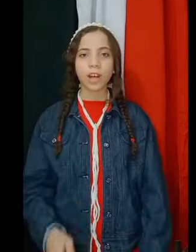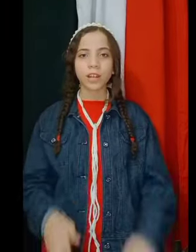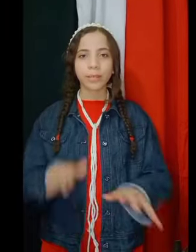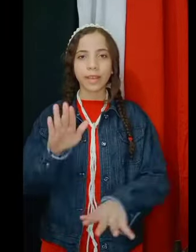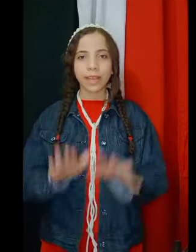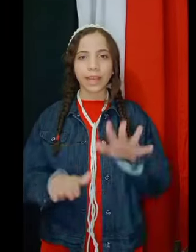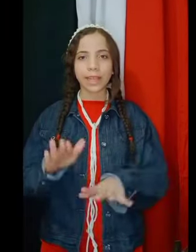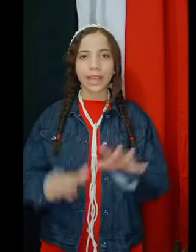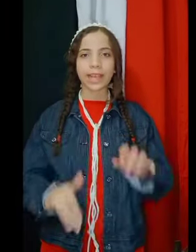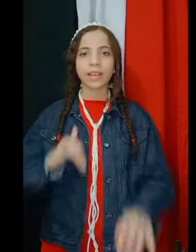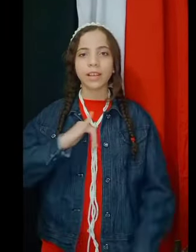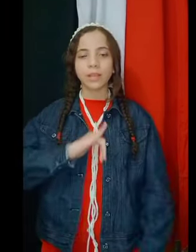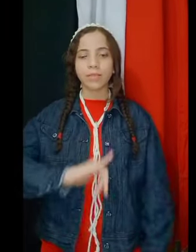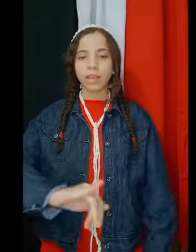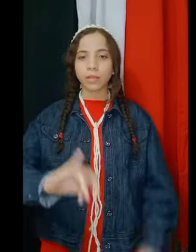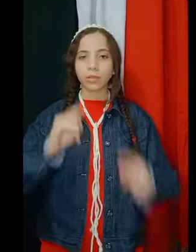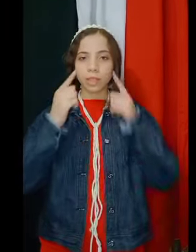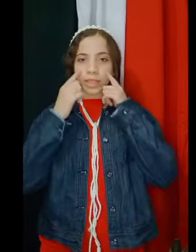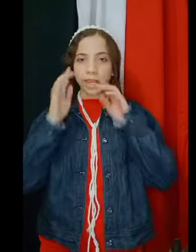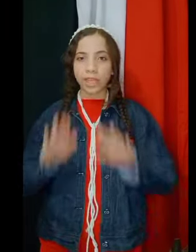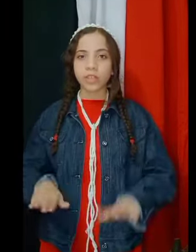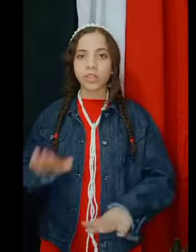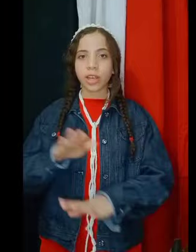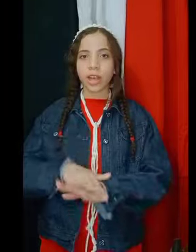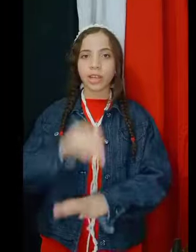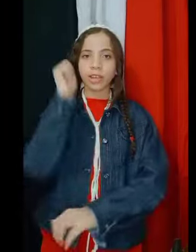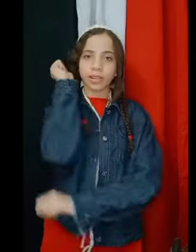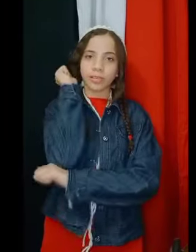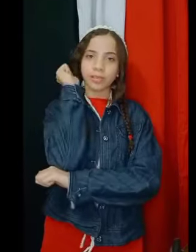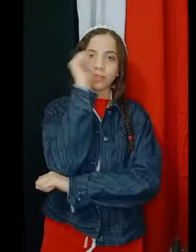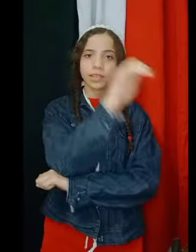أقم العدالة ما دمت تعيش على الأرض،